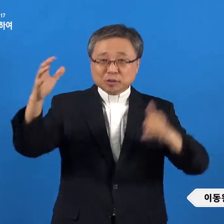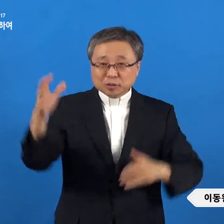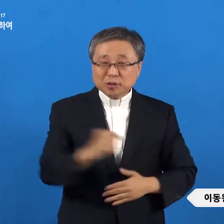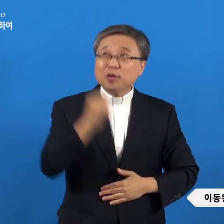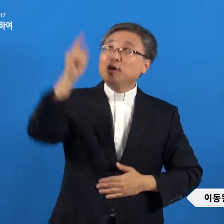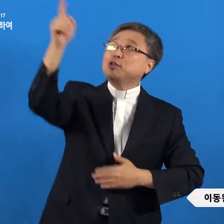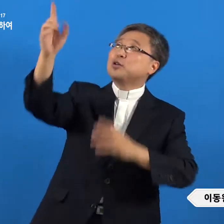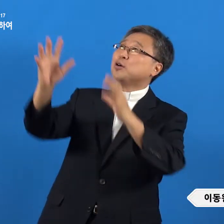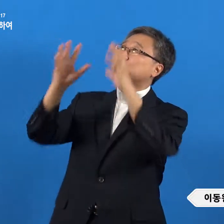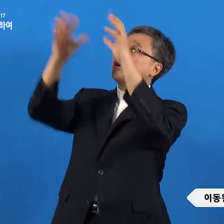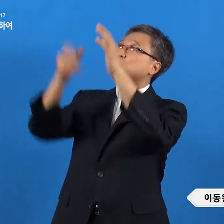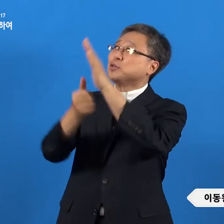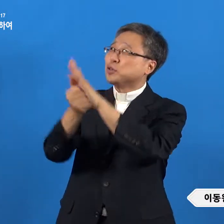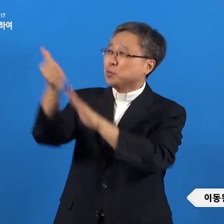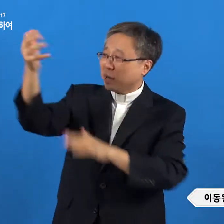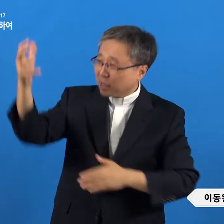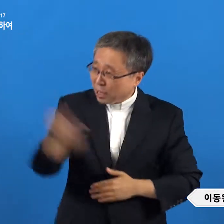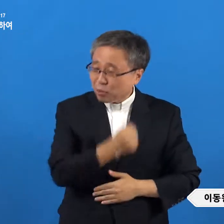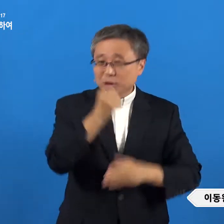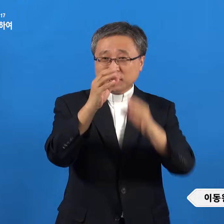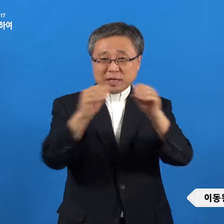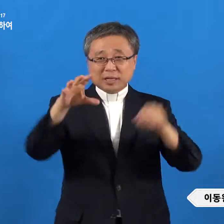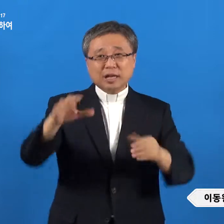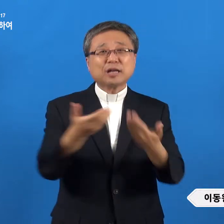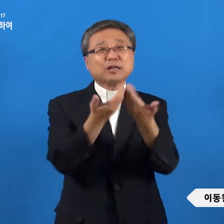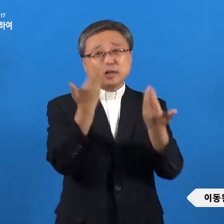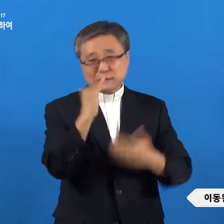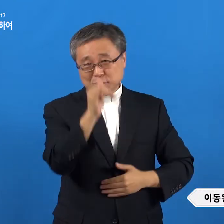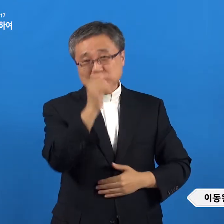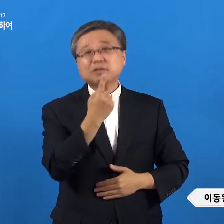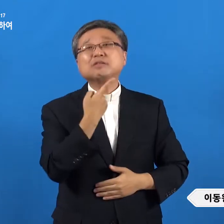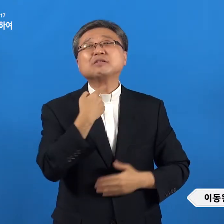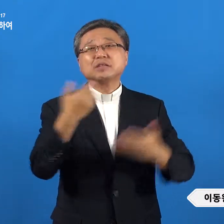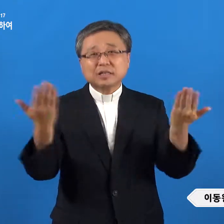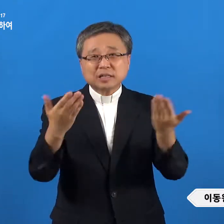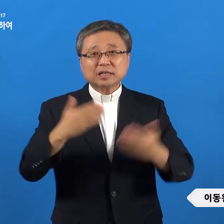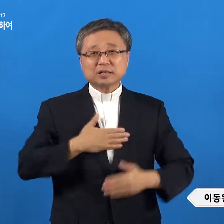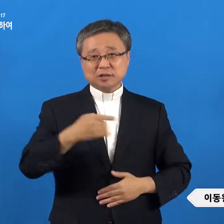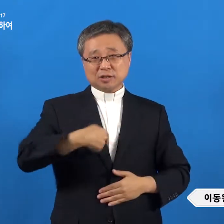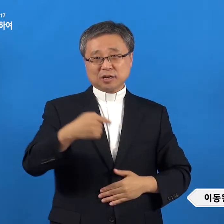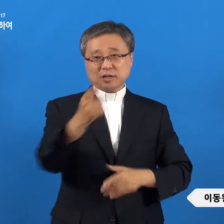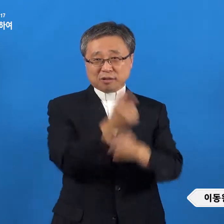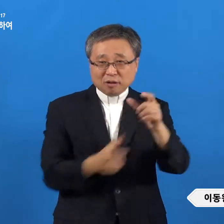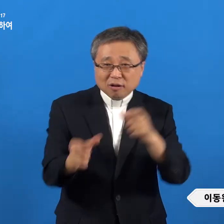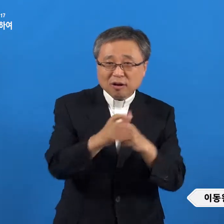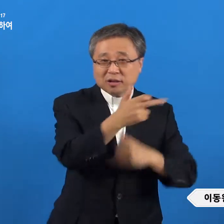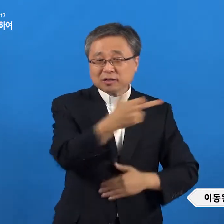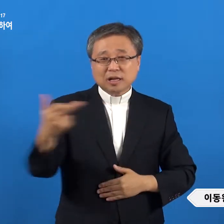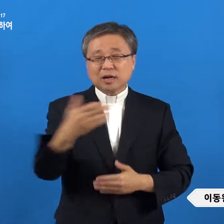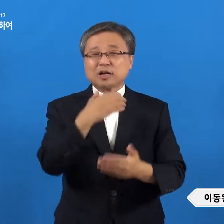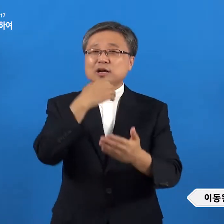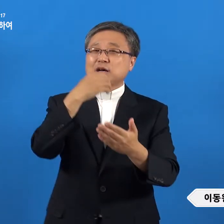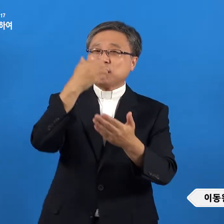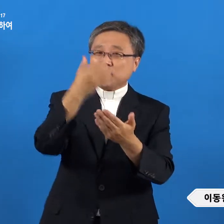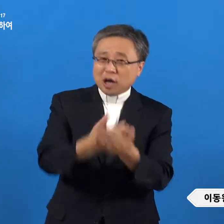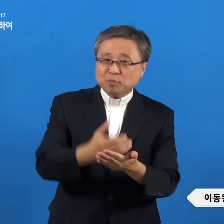천국의 소망을 갖고 또 이 땅을 떠날 수 있었던 사실이 저에게 더 커다란 감동이 되었습니다. 사랑하는